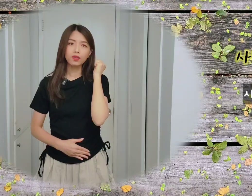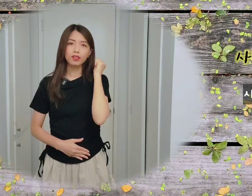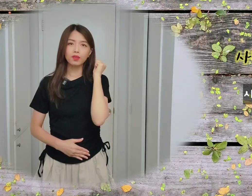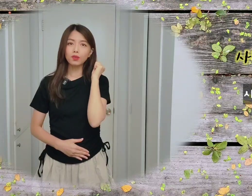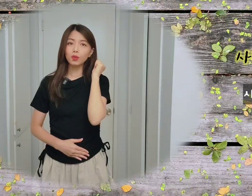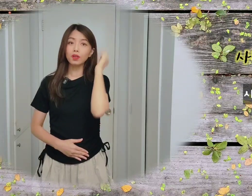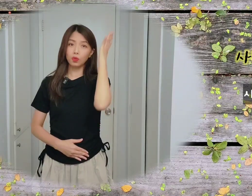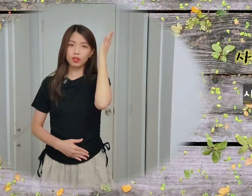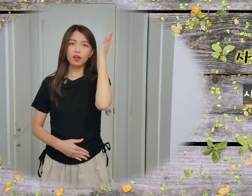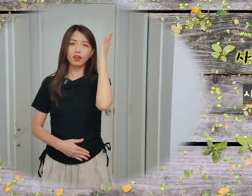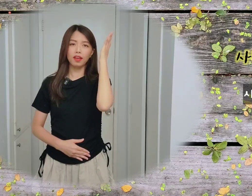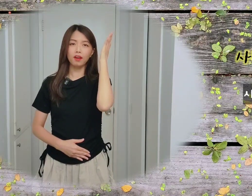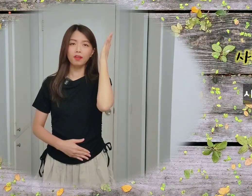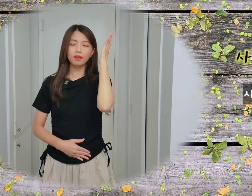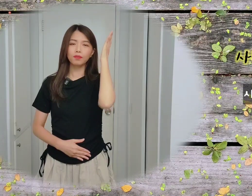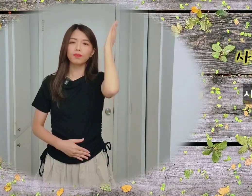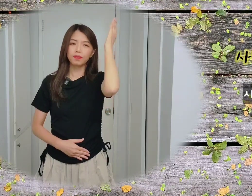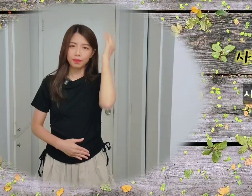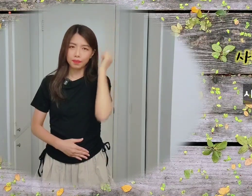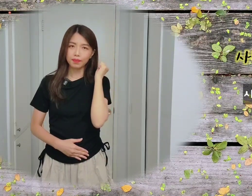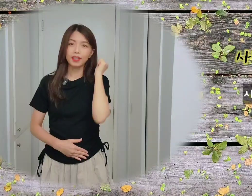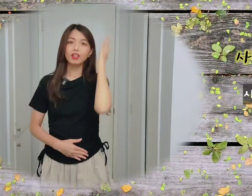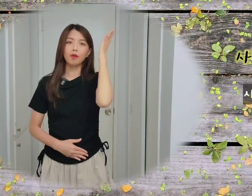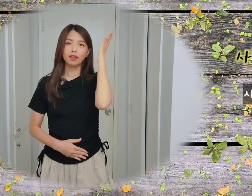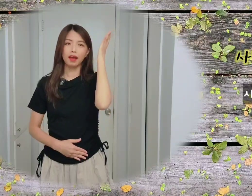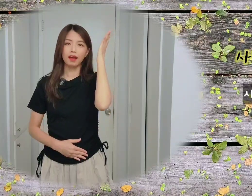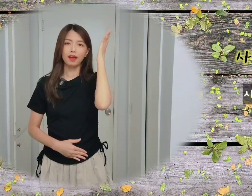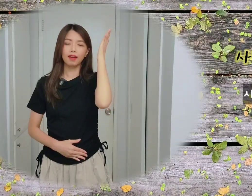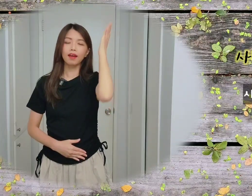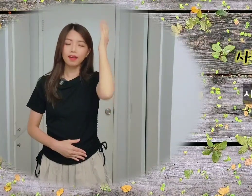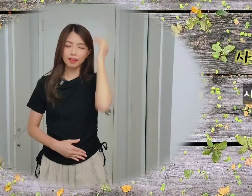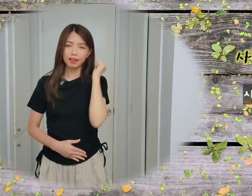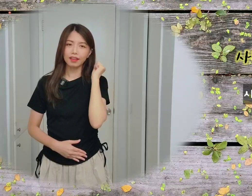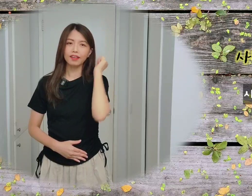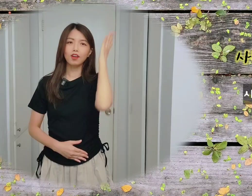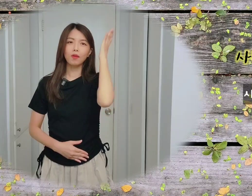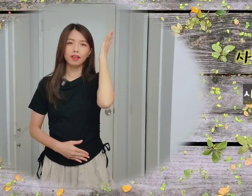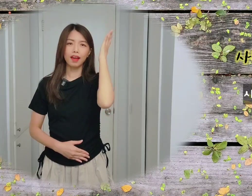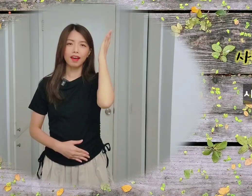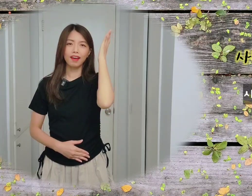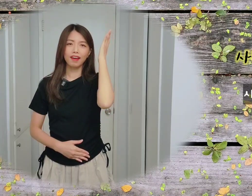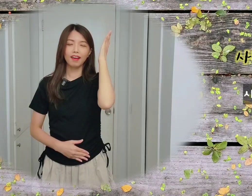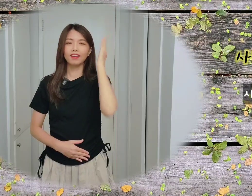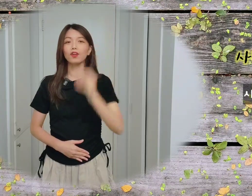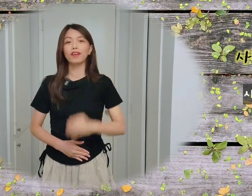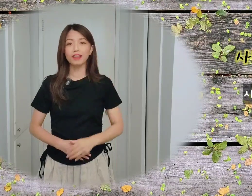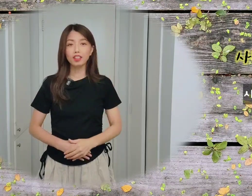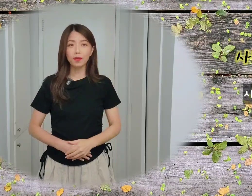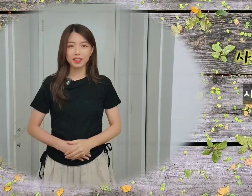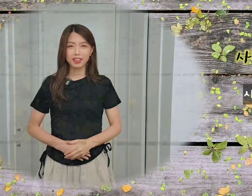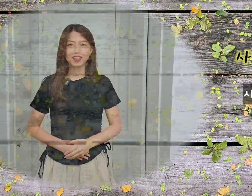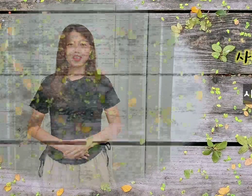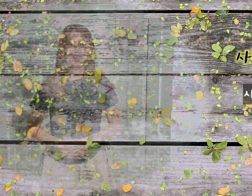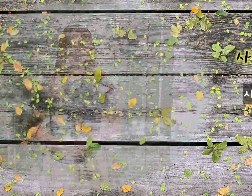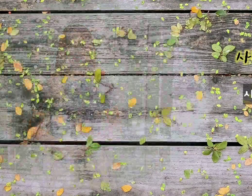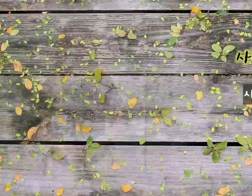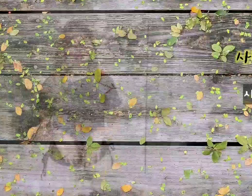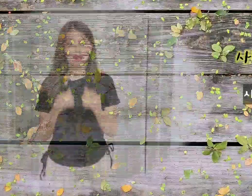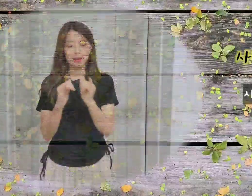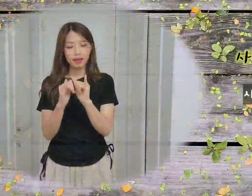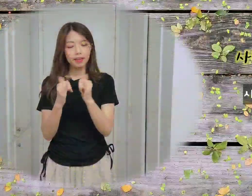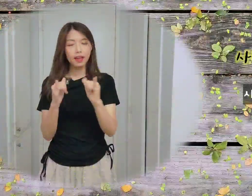꼭 해주시고 손을 놓치셔야 돼요. 잊어버리다. 잊어버리다. 절대 안 잊어버리시겠죠?